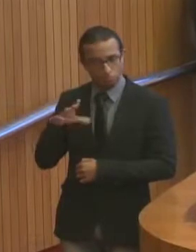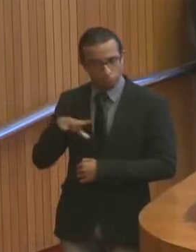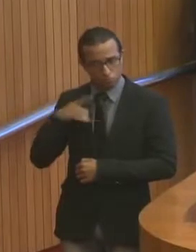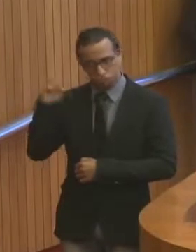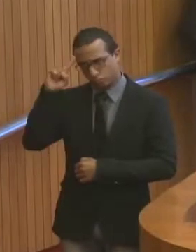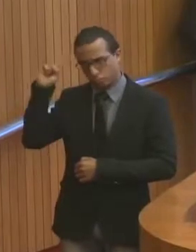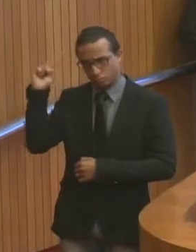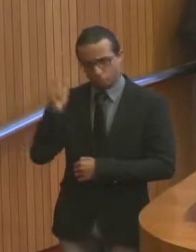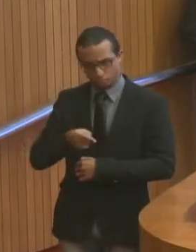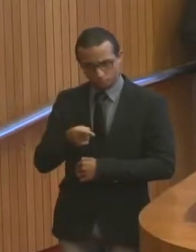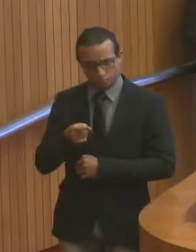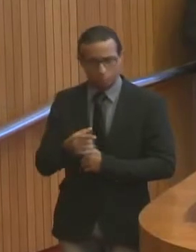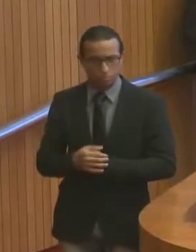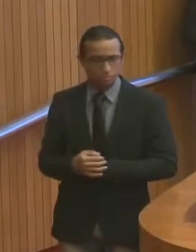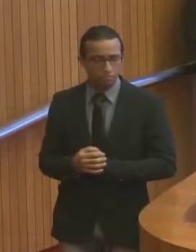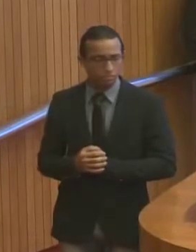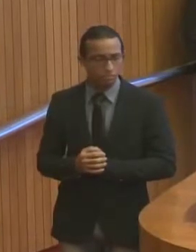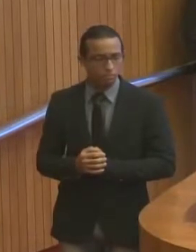exatamente